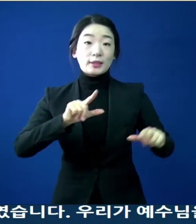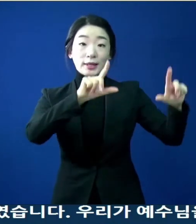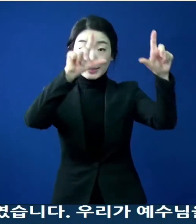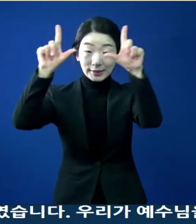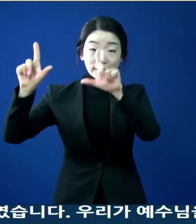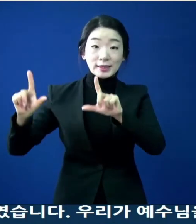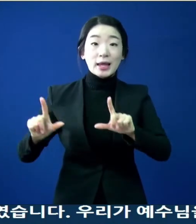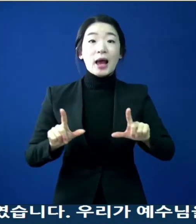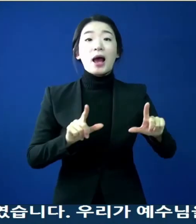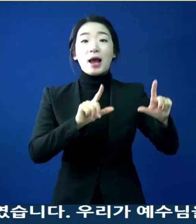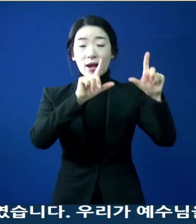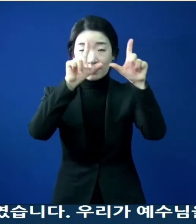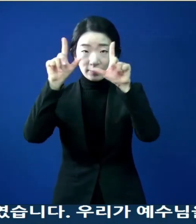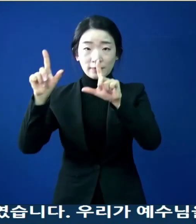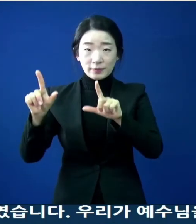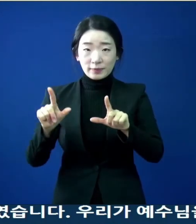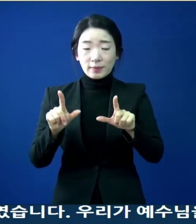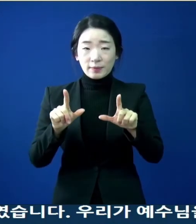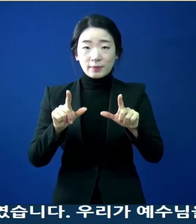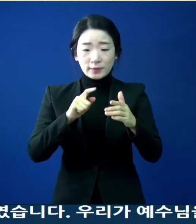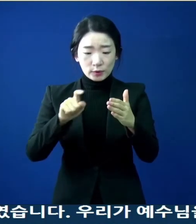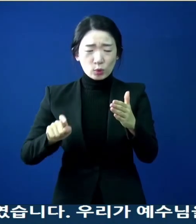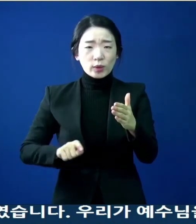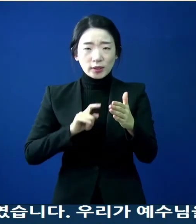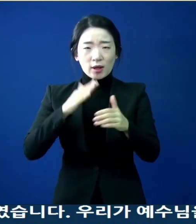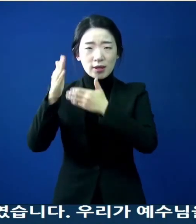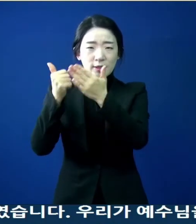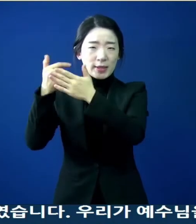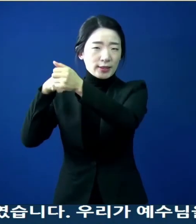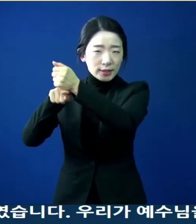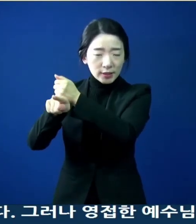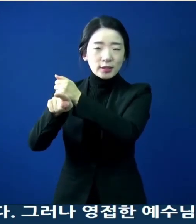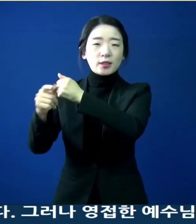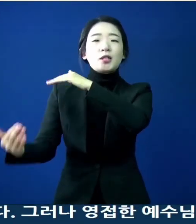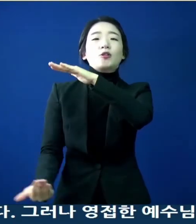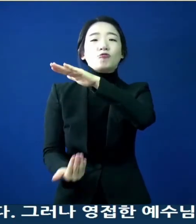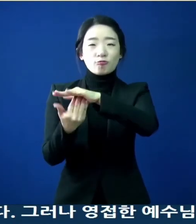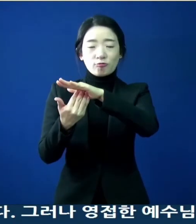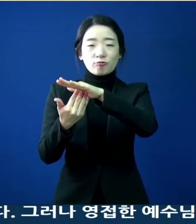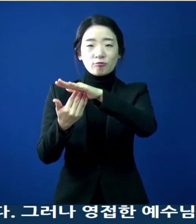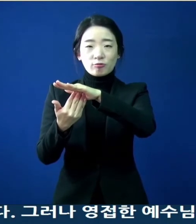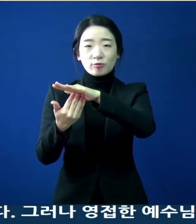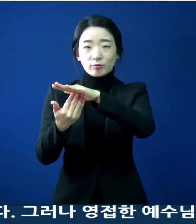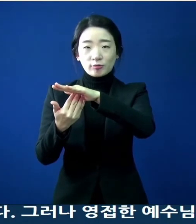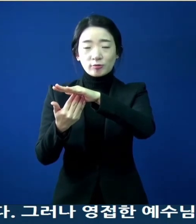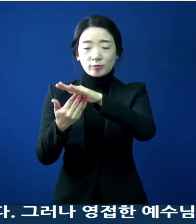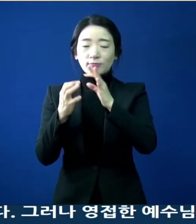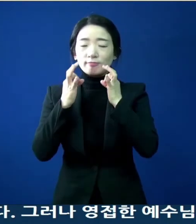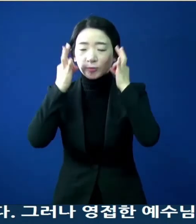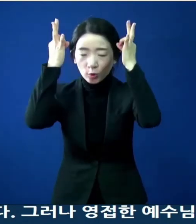가야 할 하나님의 도전이라고 믿습니다.